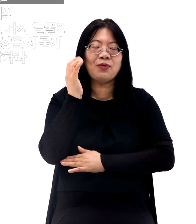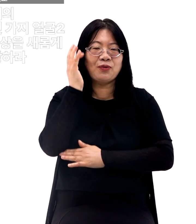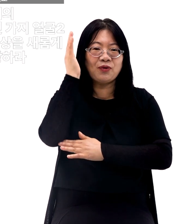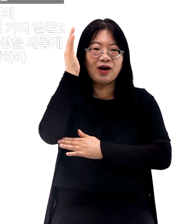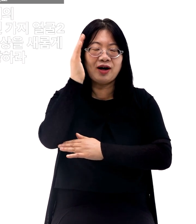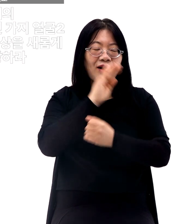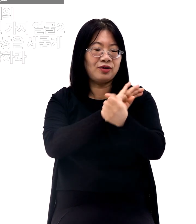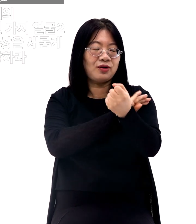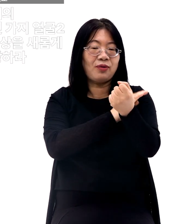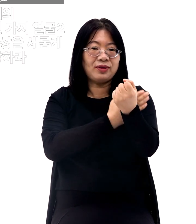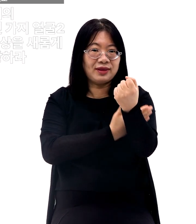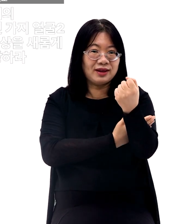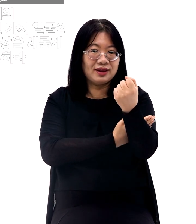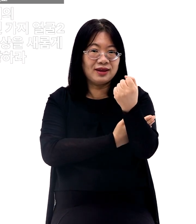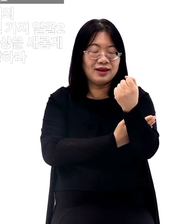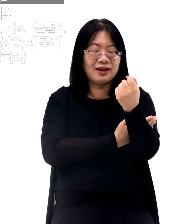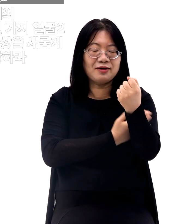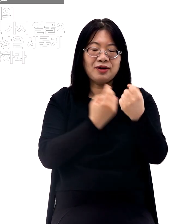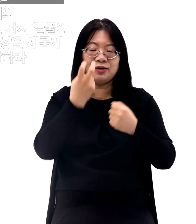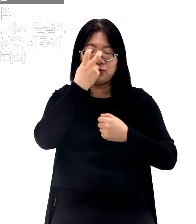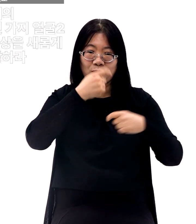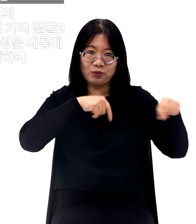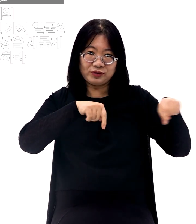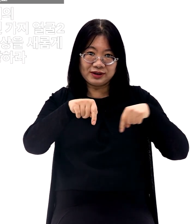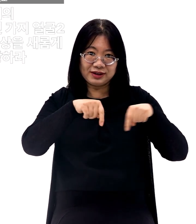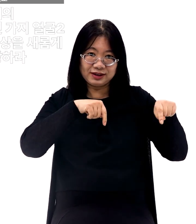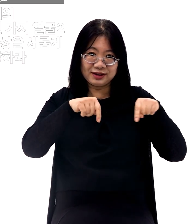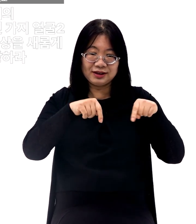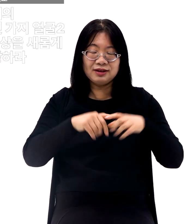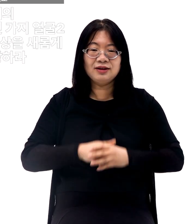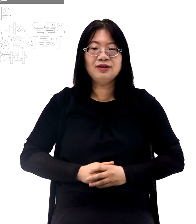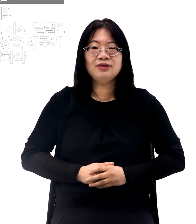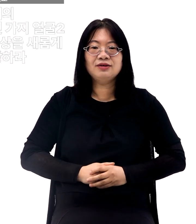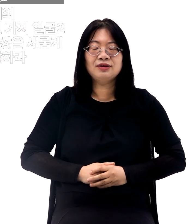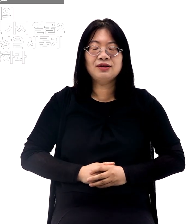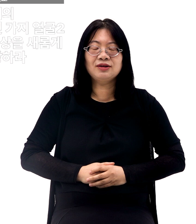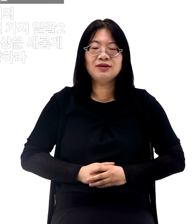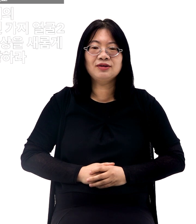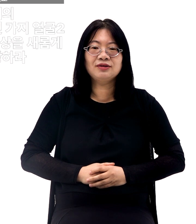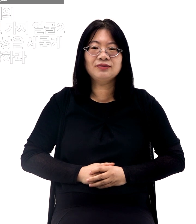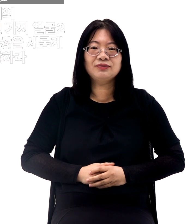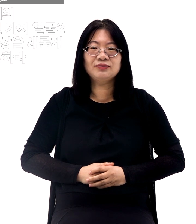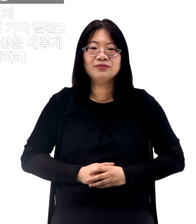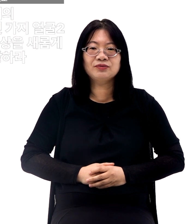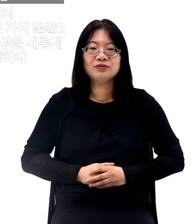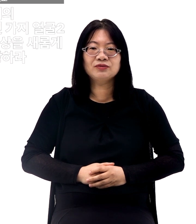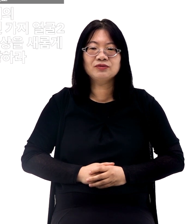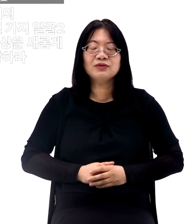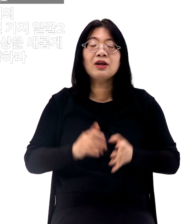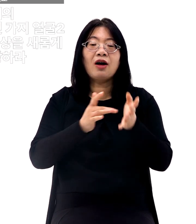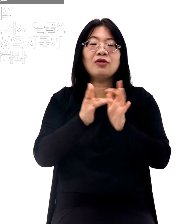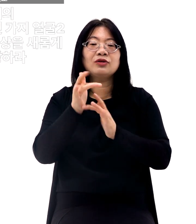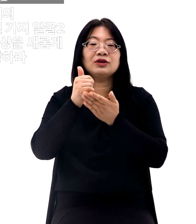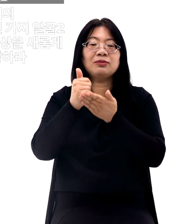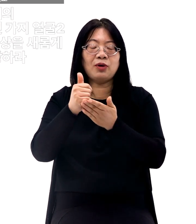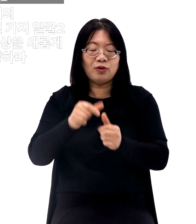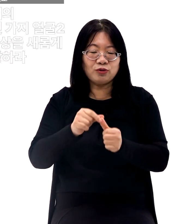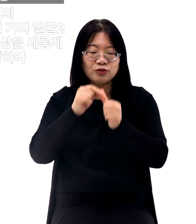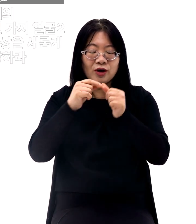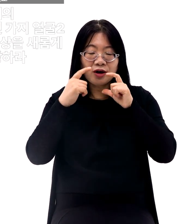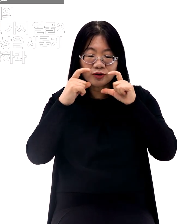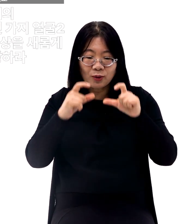영광과 권능과 통치, 그분의 구원을 선포하는 자리가